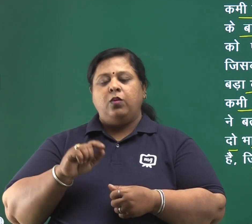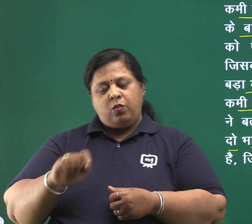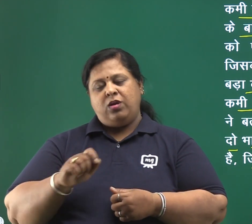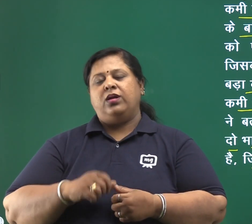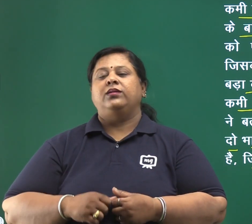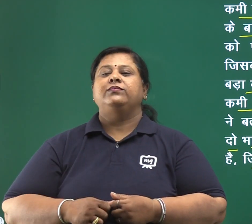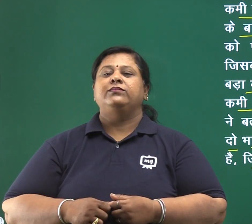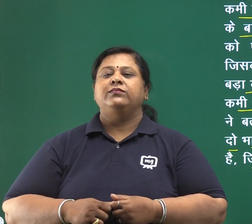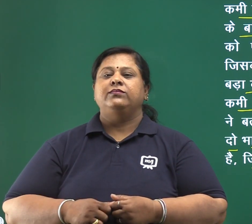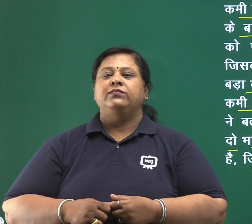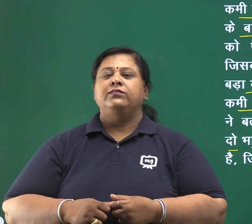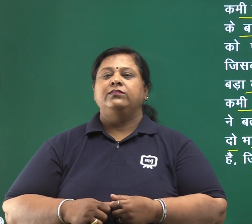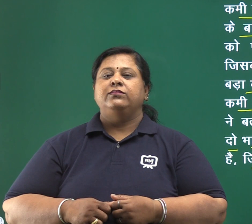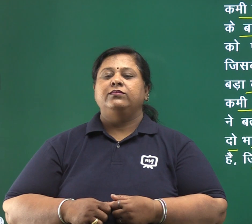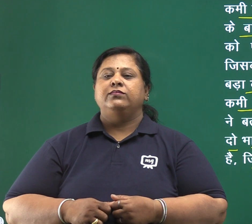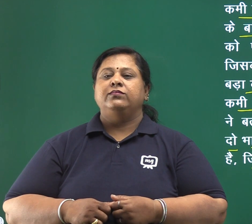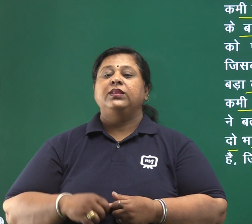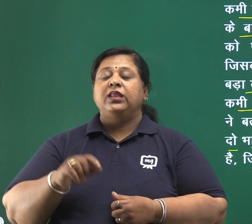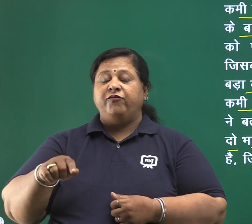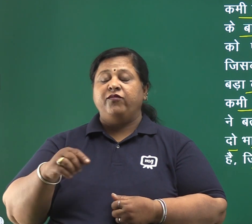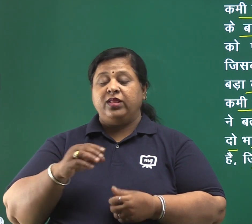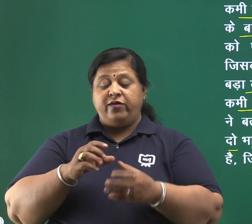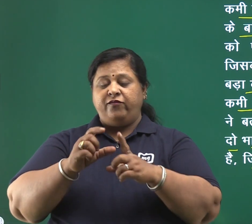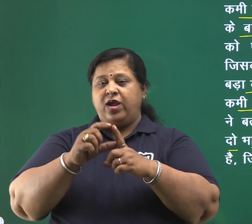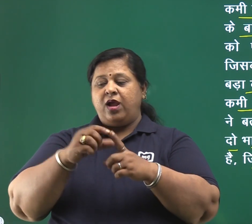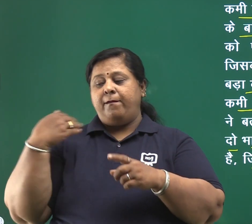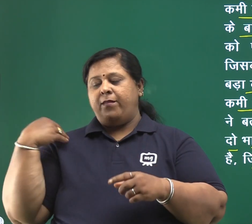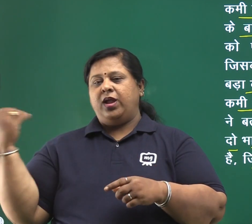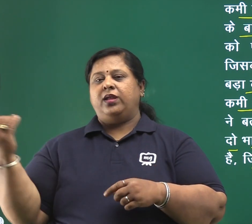हुआ है। दिव्या का भाई